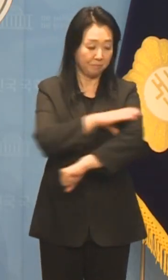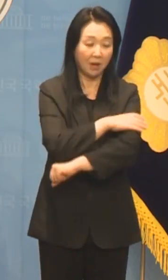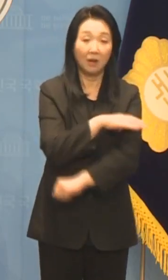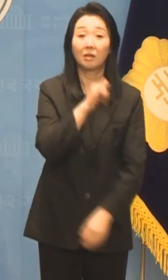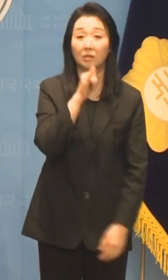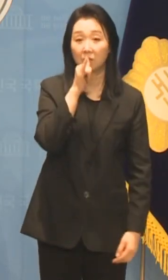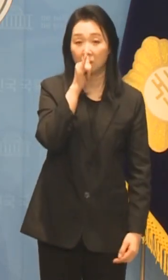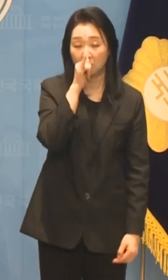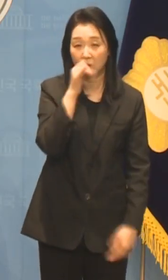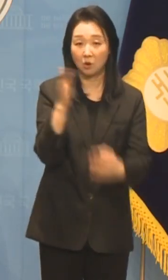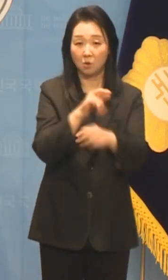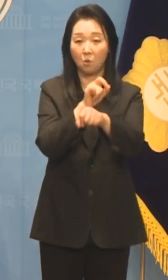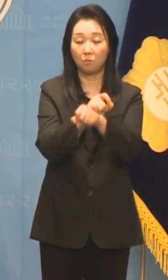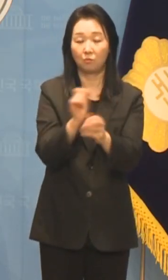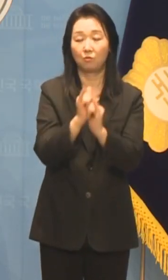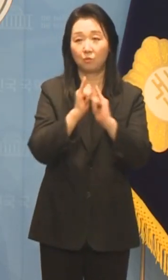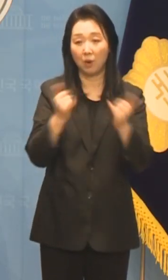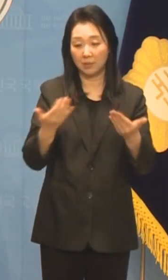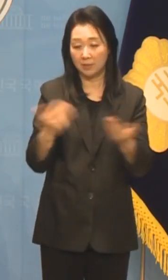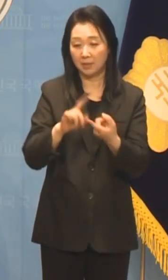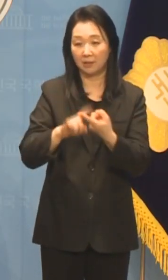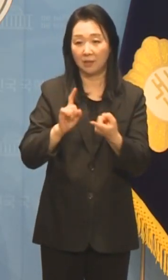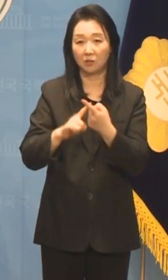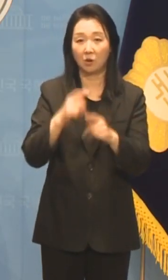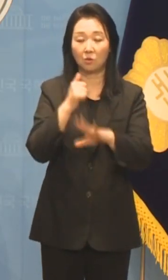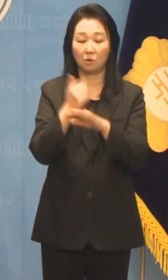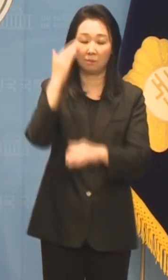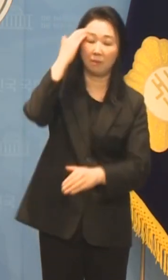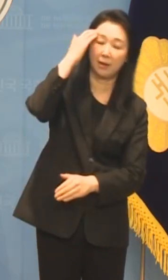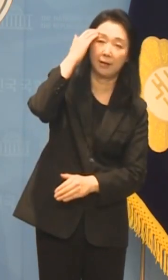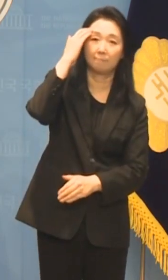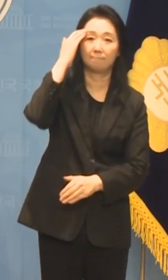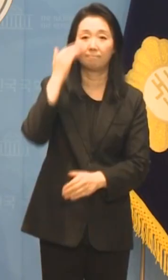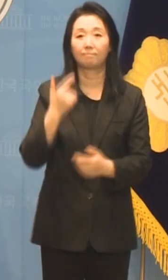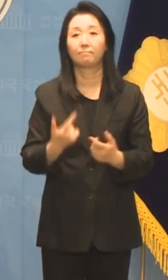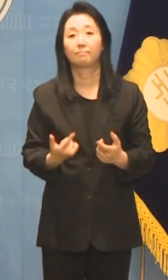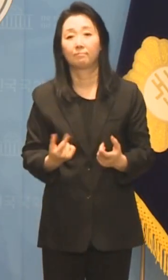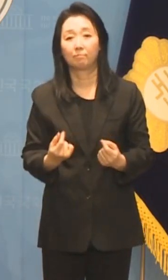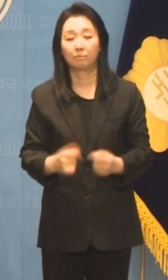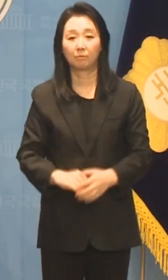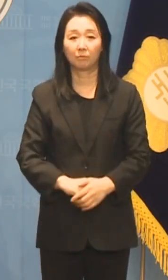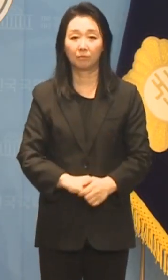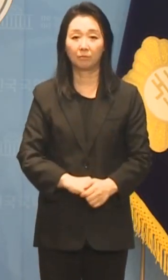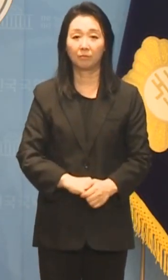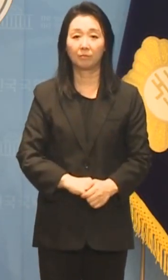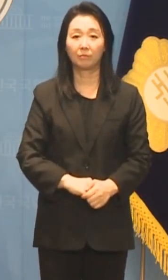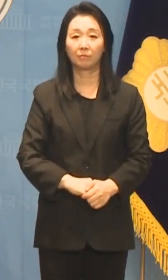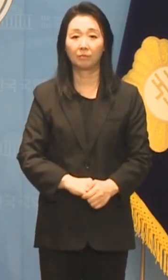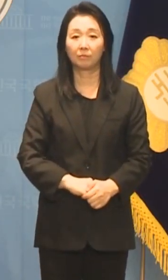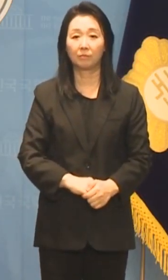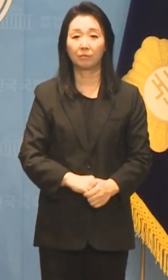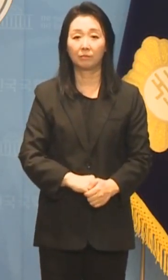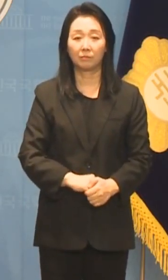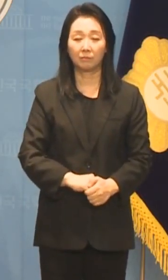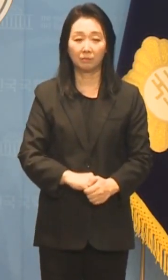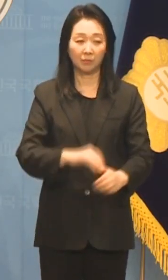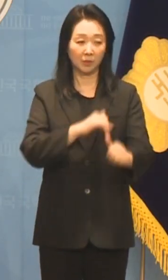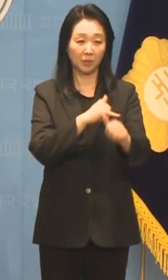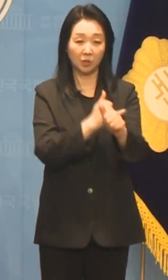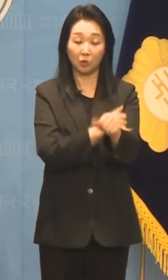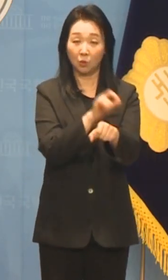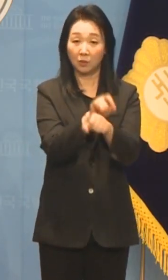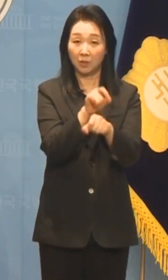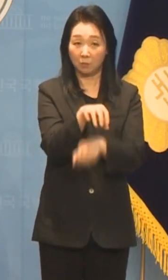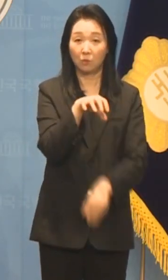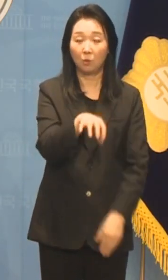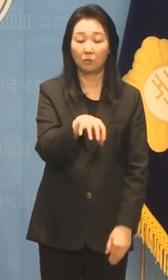행위로 공무원의 정당한 직무 수행을 방해하는 행위로 보일 수 있습니다. 인권위 사무처는